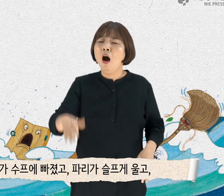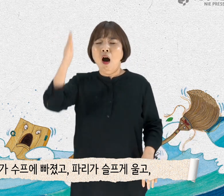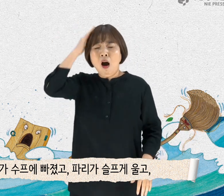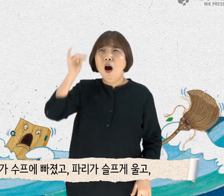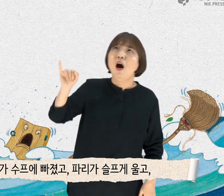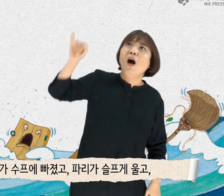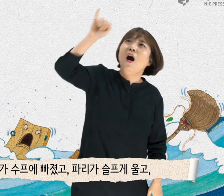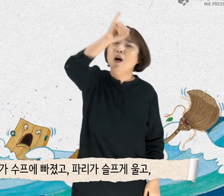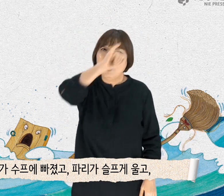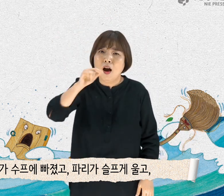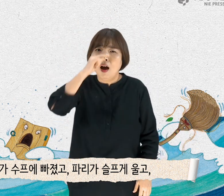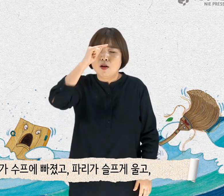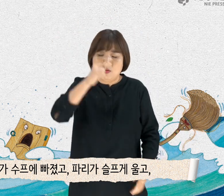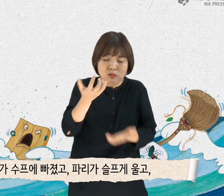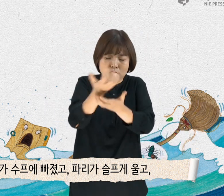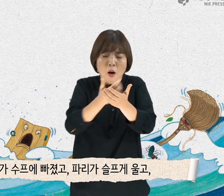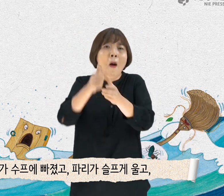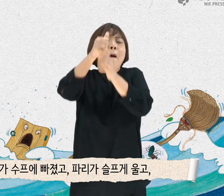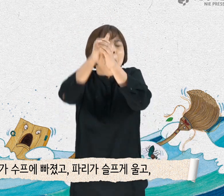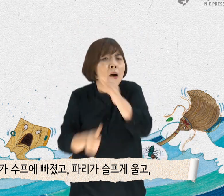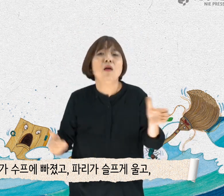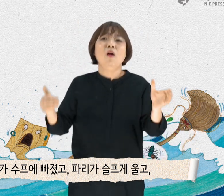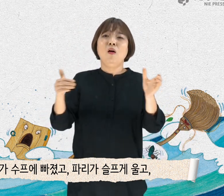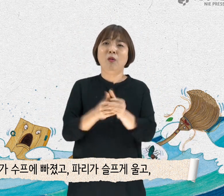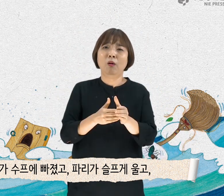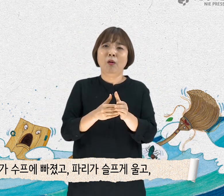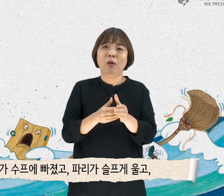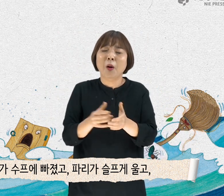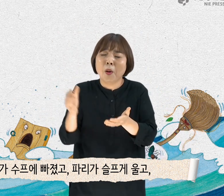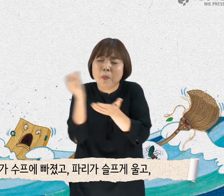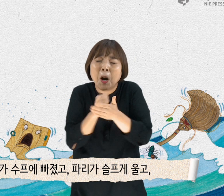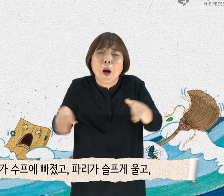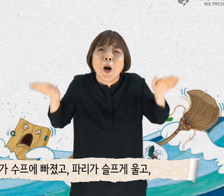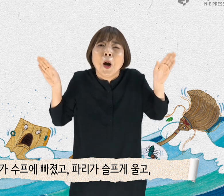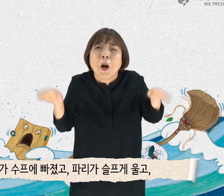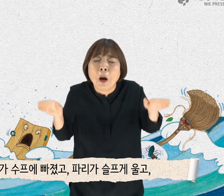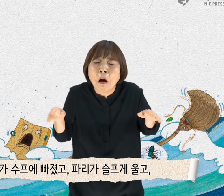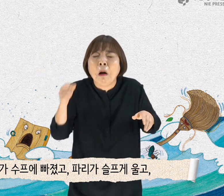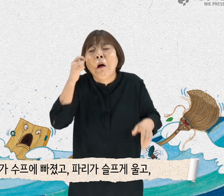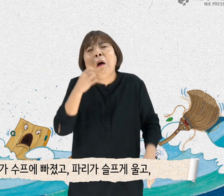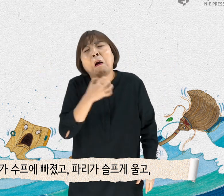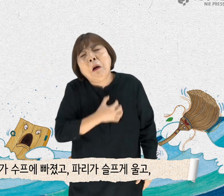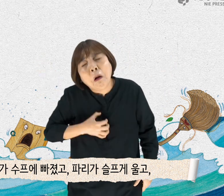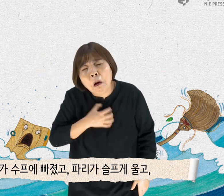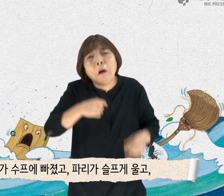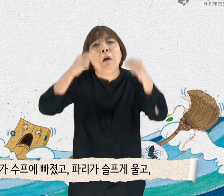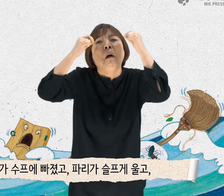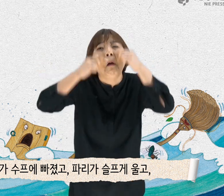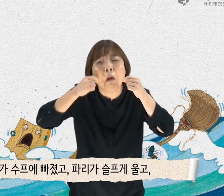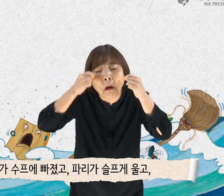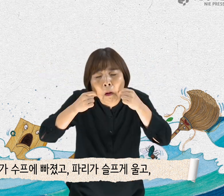거미가 수프에 빠졌고 파리가 슬프게 울고